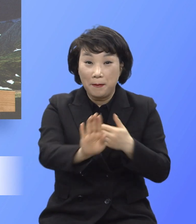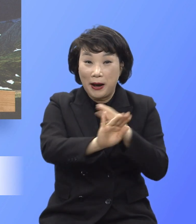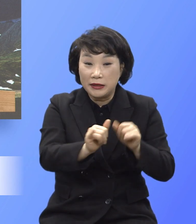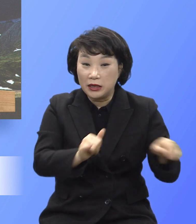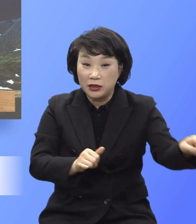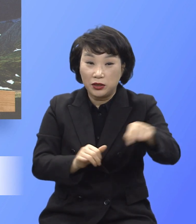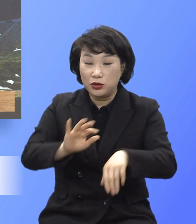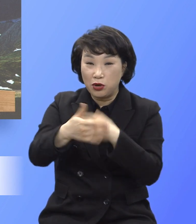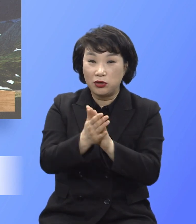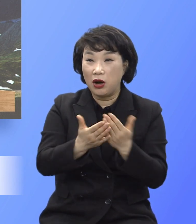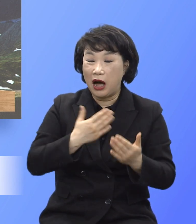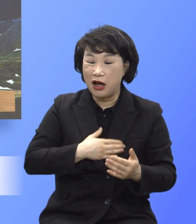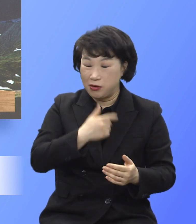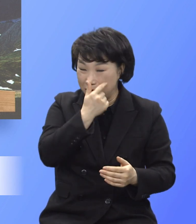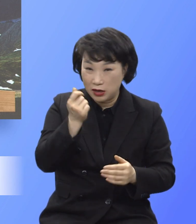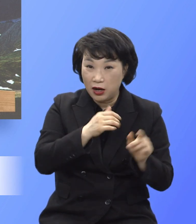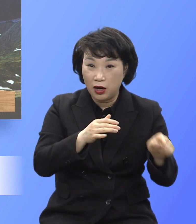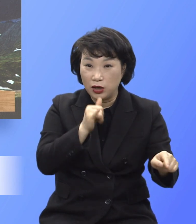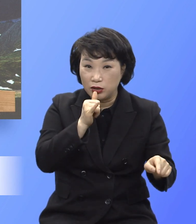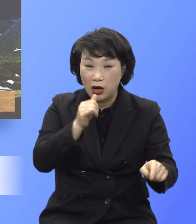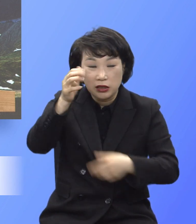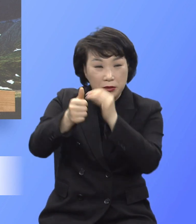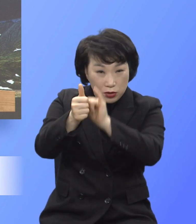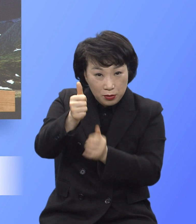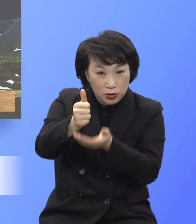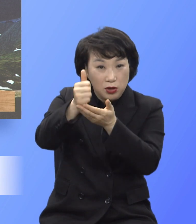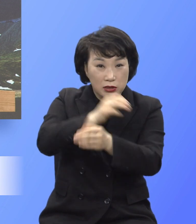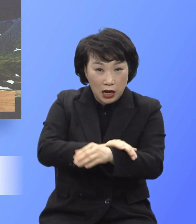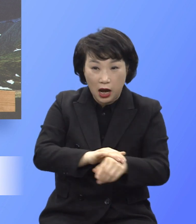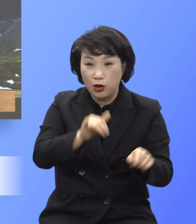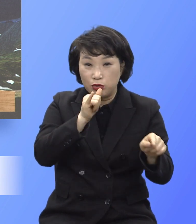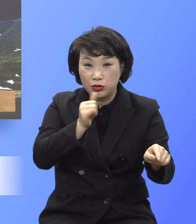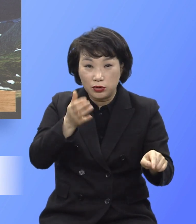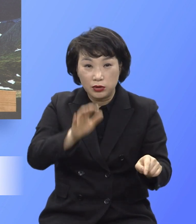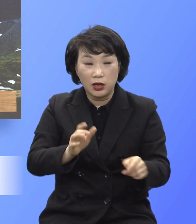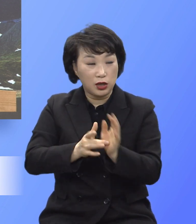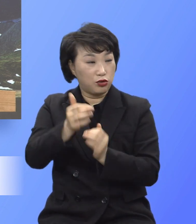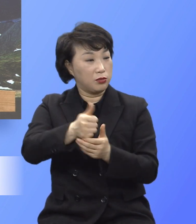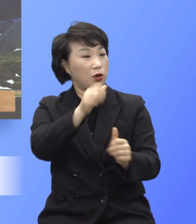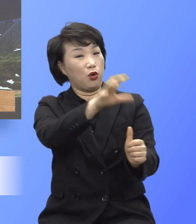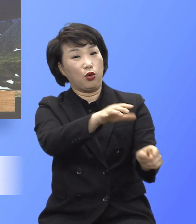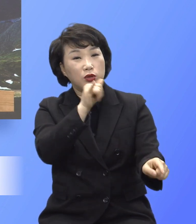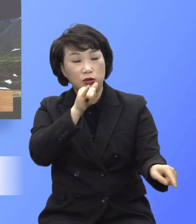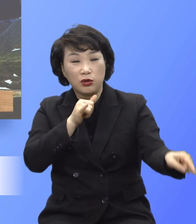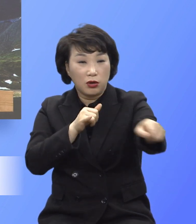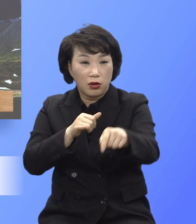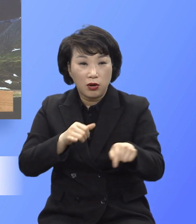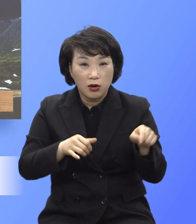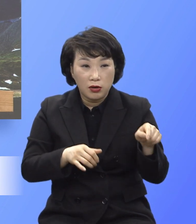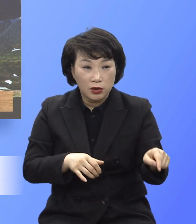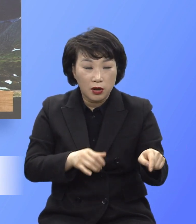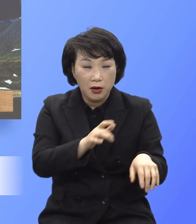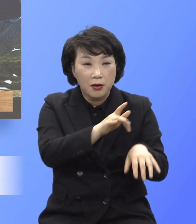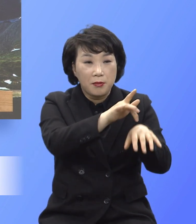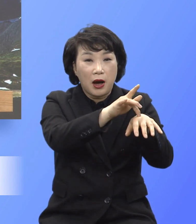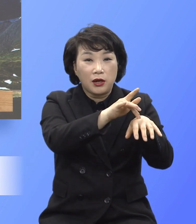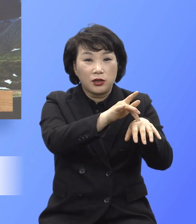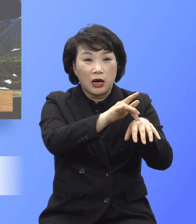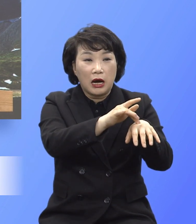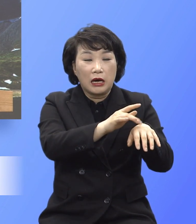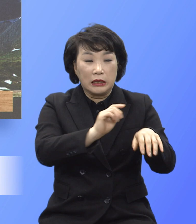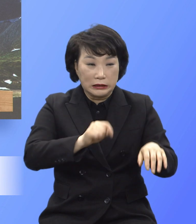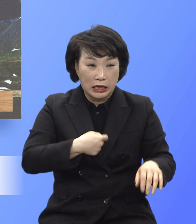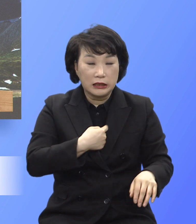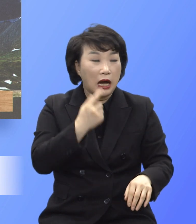바리새인들이 얼마나 하나님을 잘 섬깁니까? 근데 그들은 마귀가